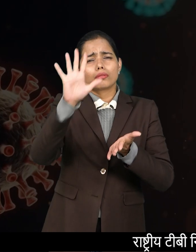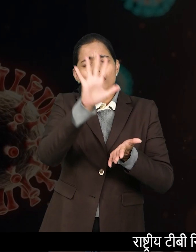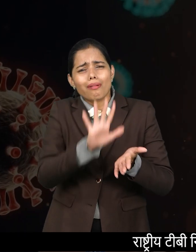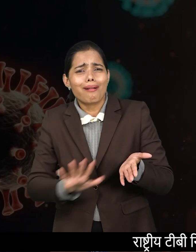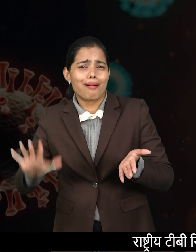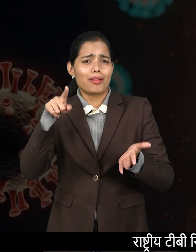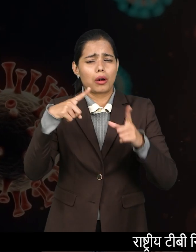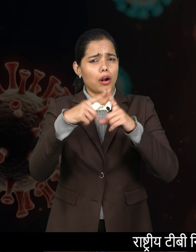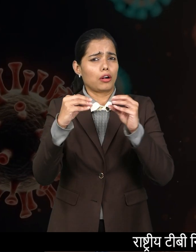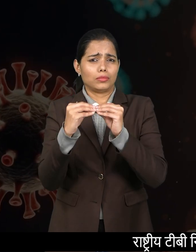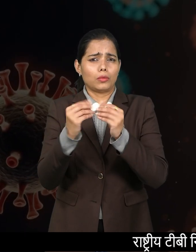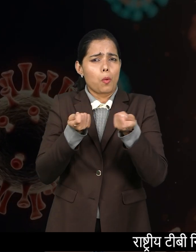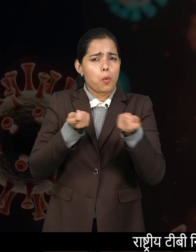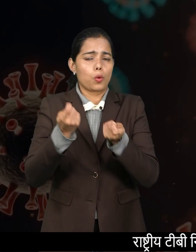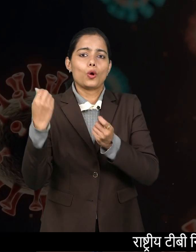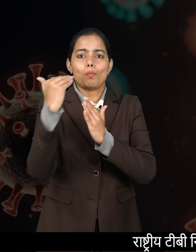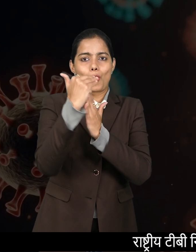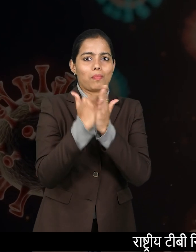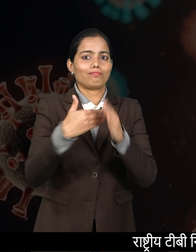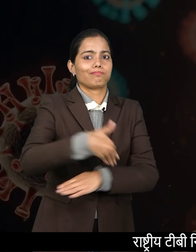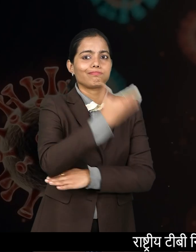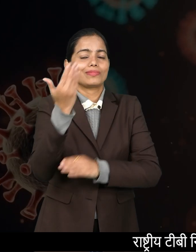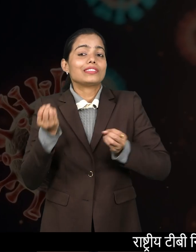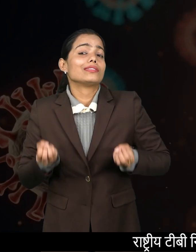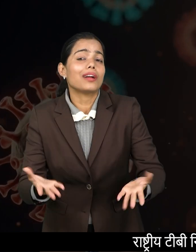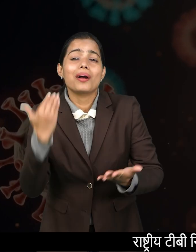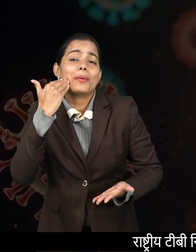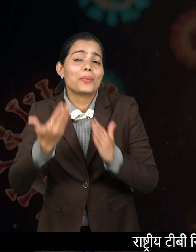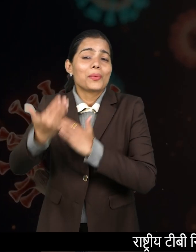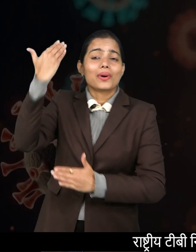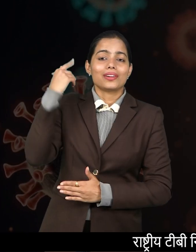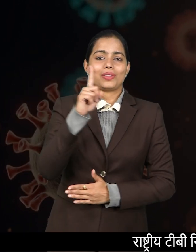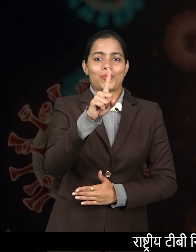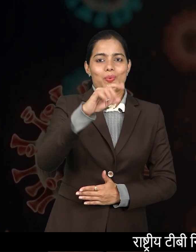राष्ट्रीय टीबी नियंत्रण कार्यक्रम 1962 में आरंभ हुआ।